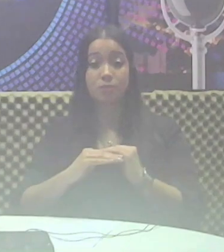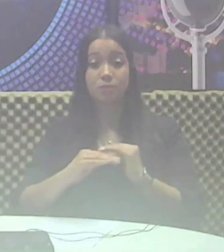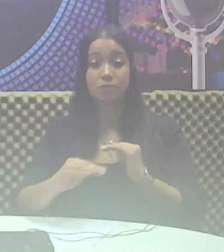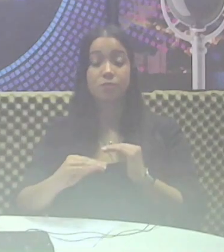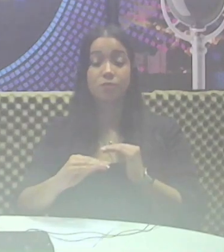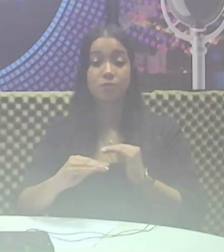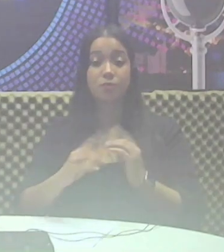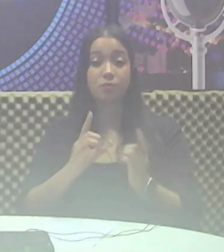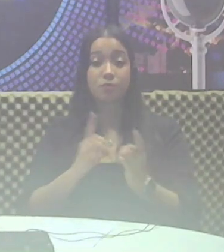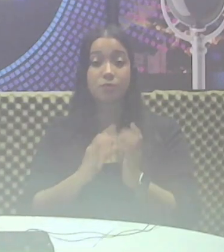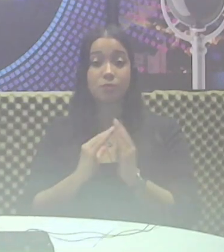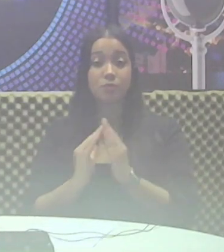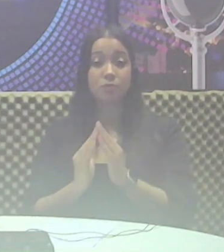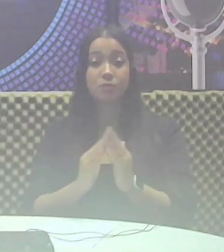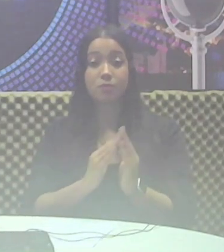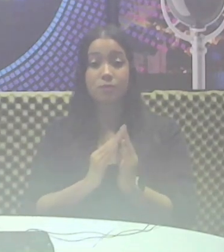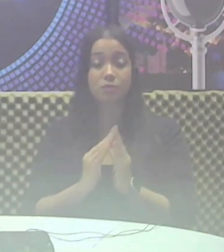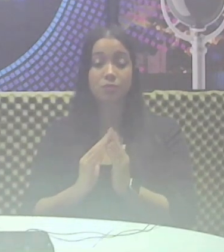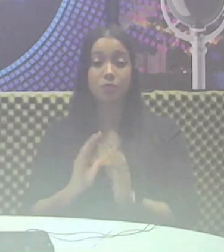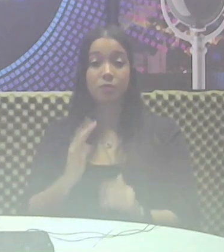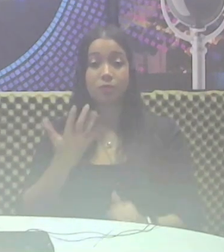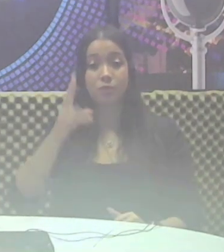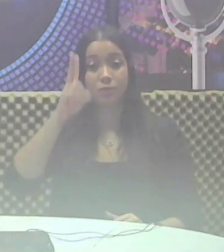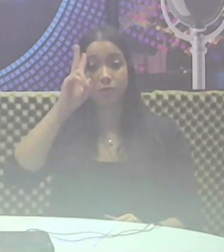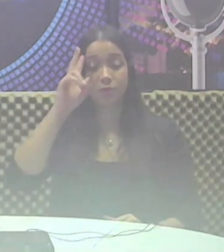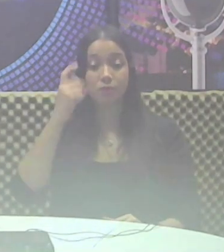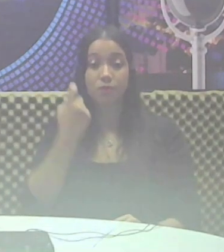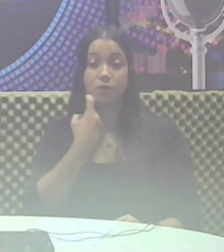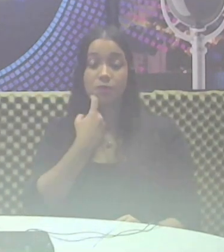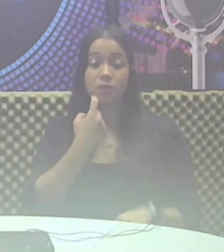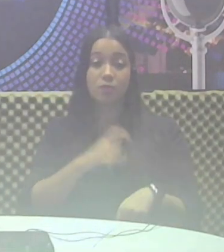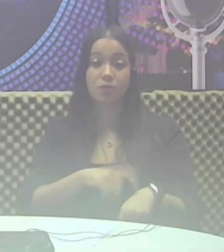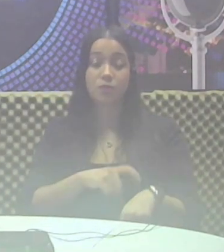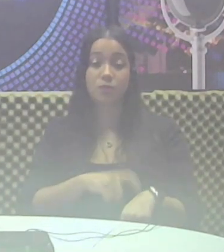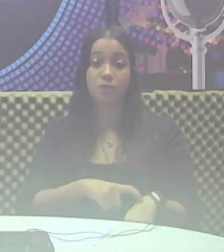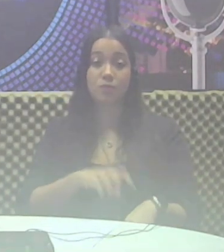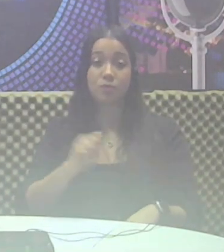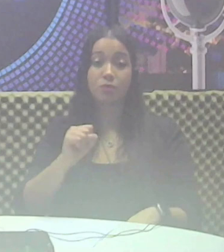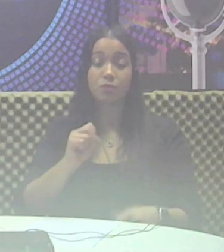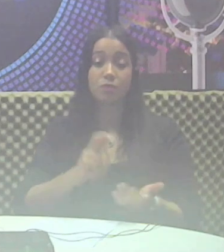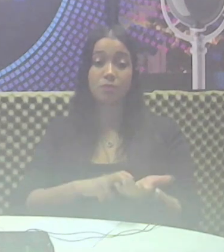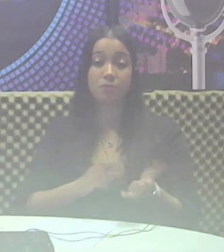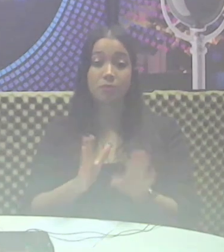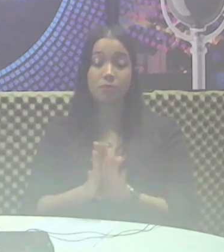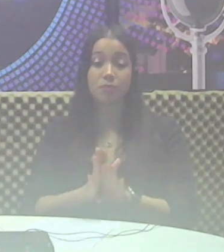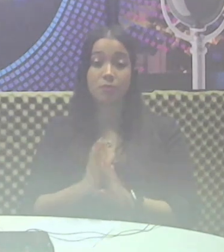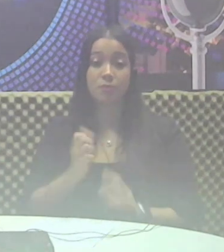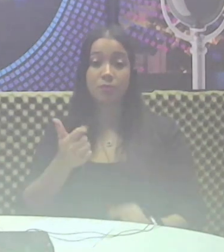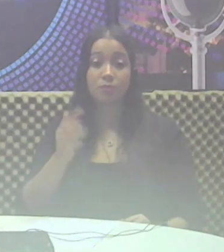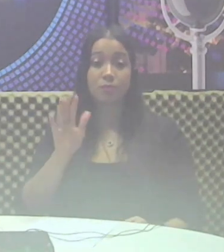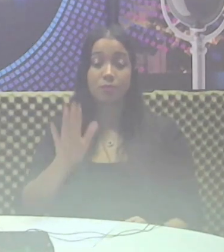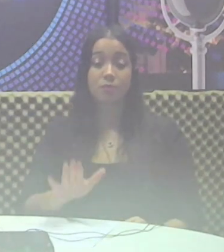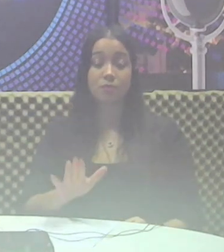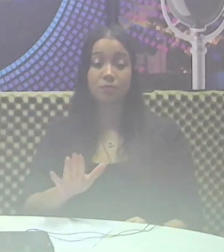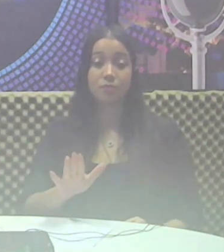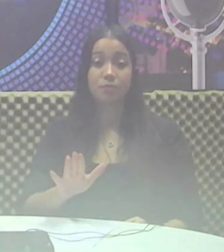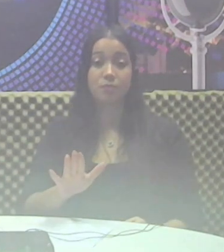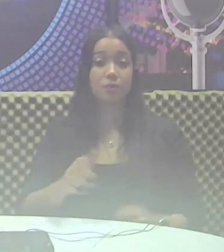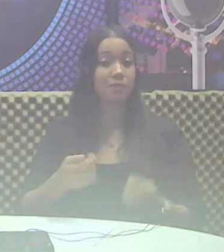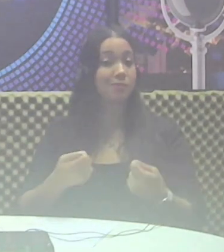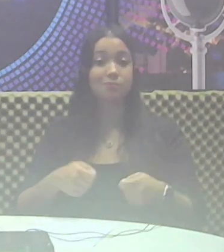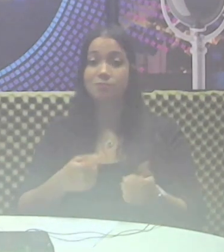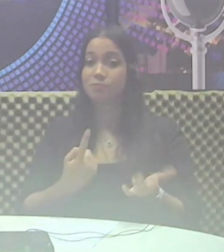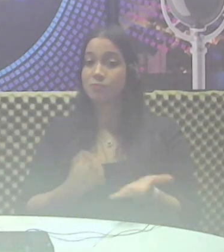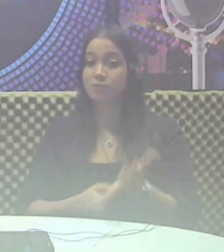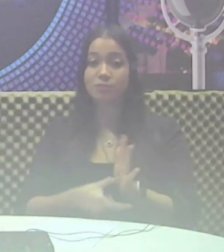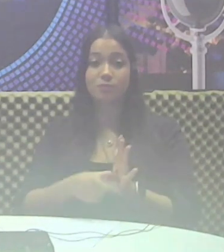atendimento da Habitação. Acontece de segunda a sexta-feira, das 8 da manhã às 5 da tarde. Não é necessário